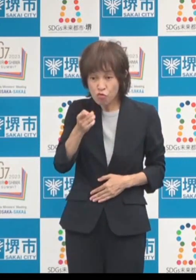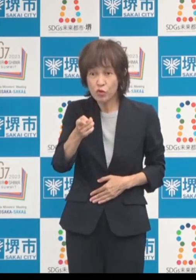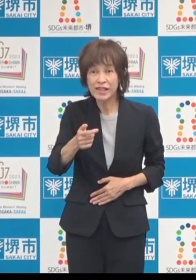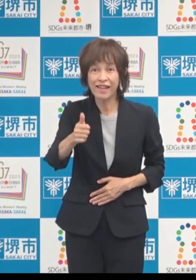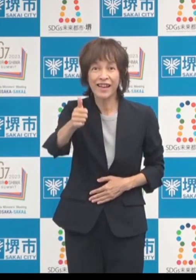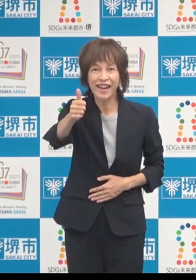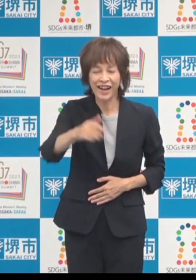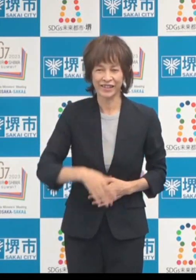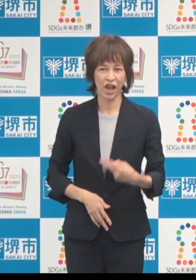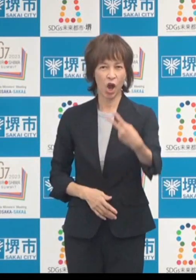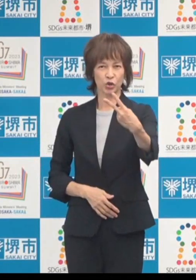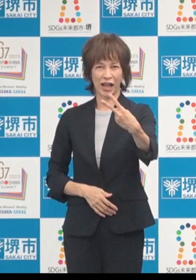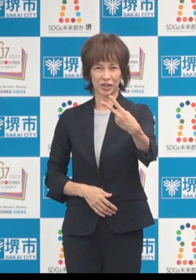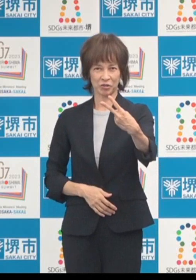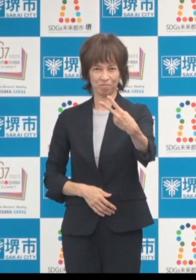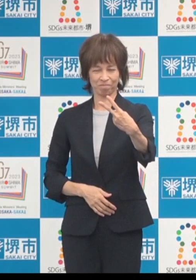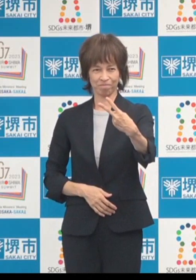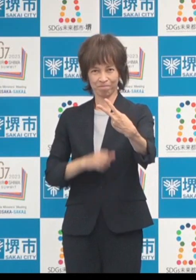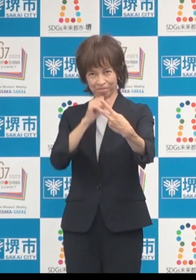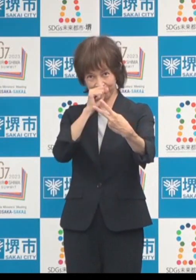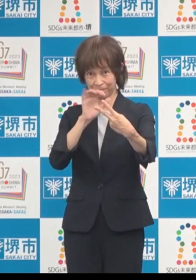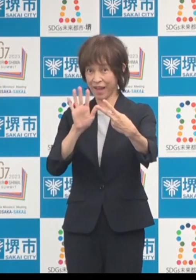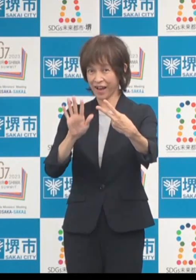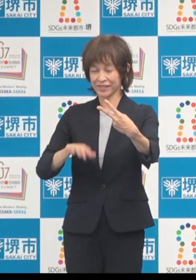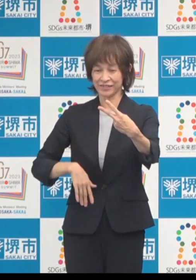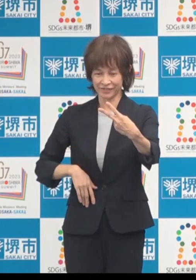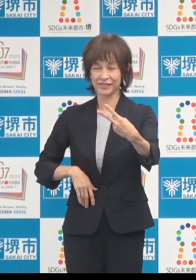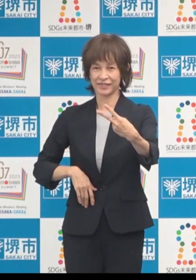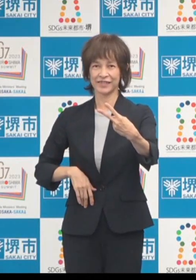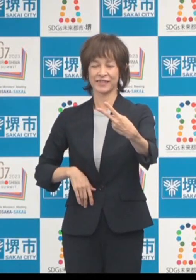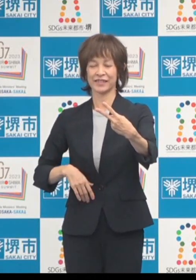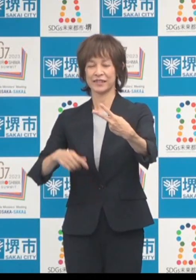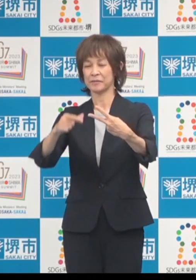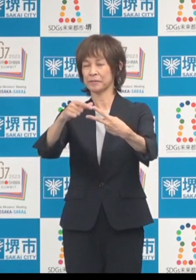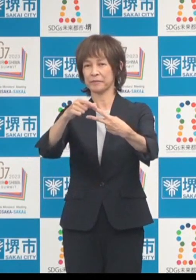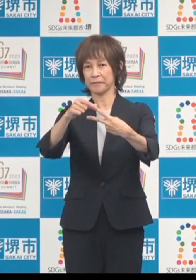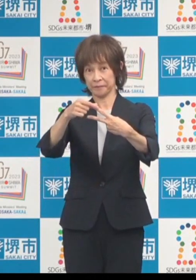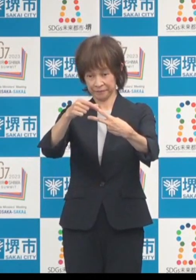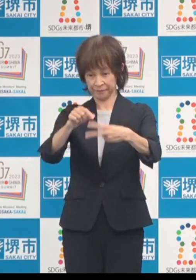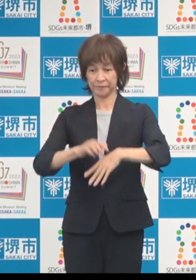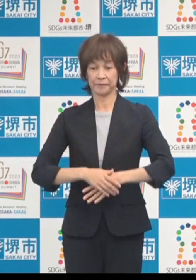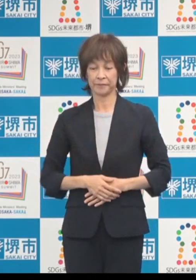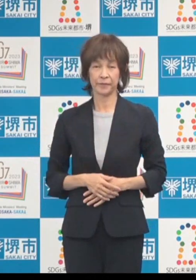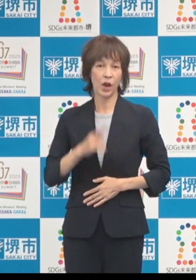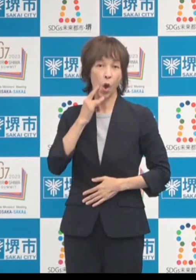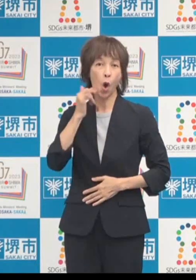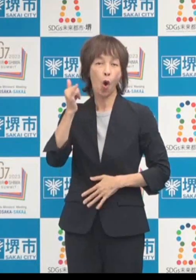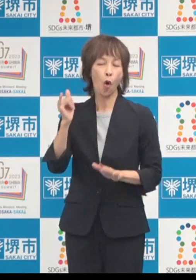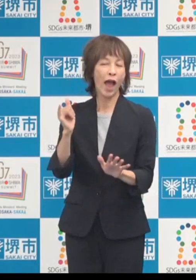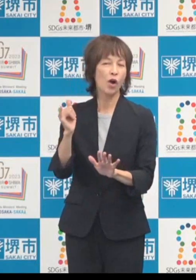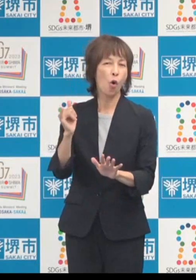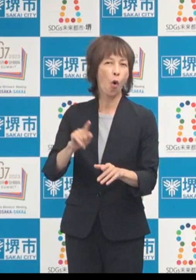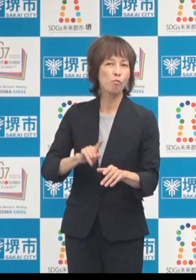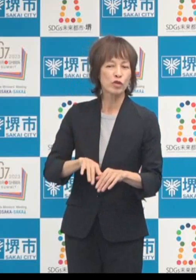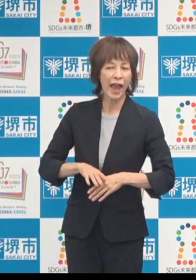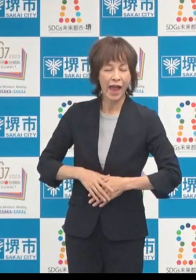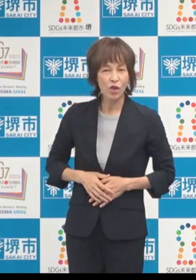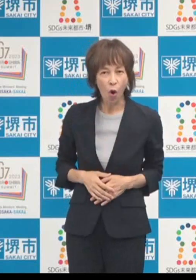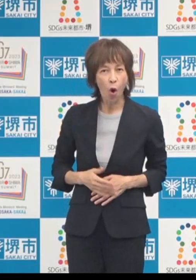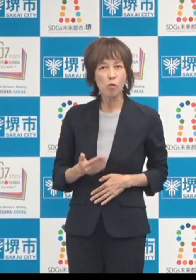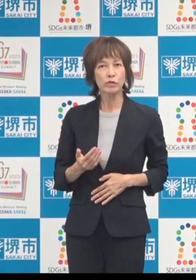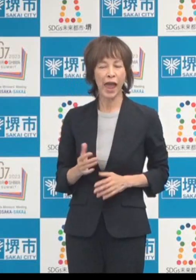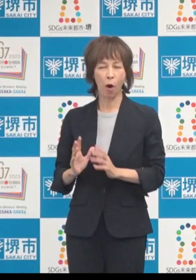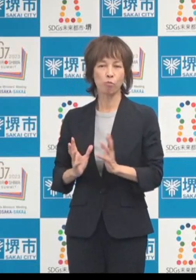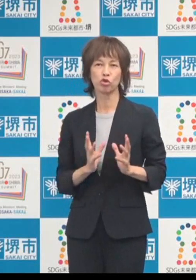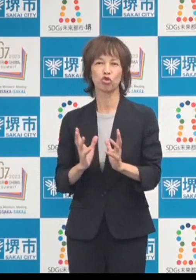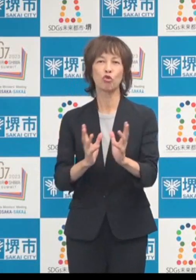には2つの特典を利用して用意をしております。1点目は親子向けのプレオープンツアーにご